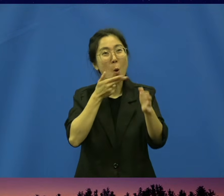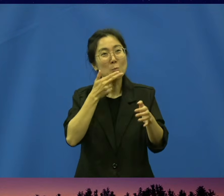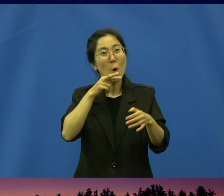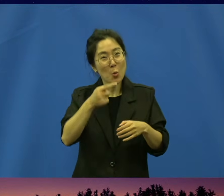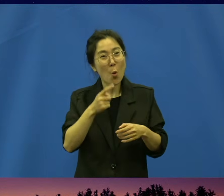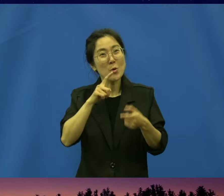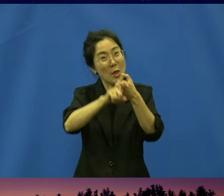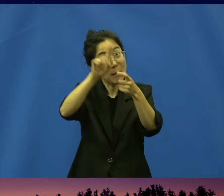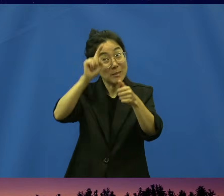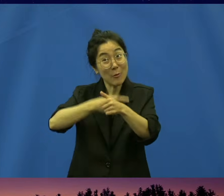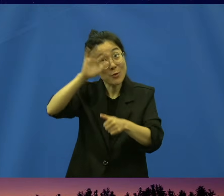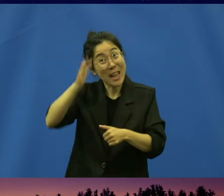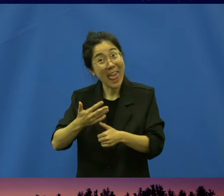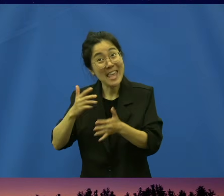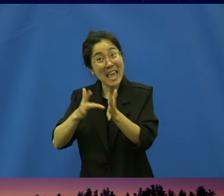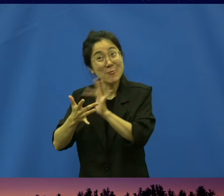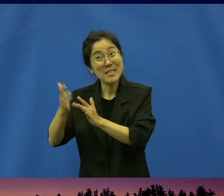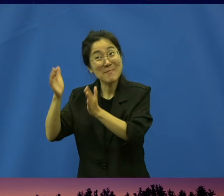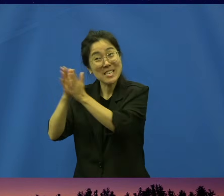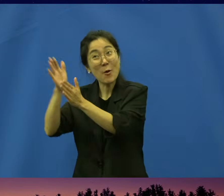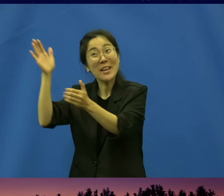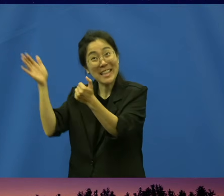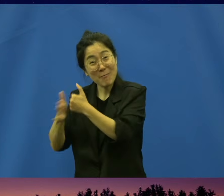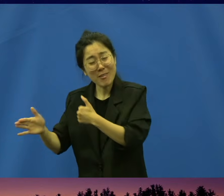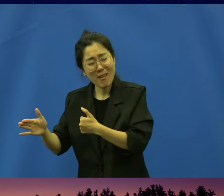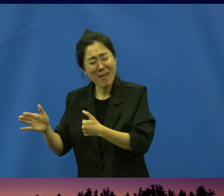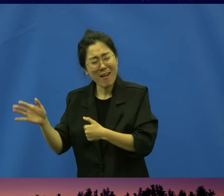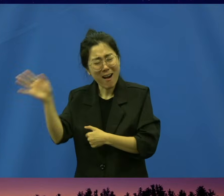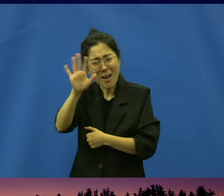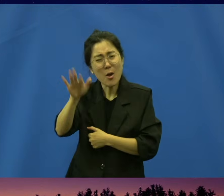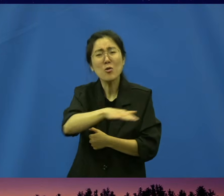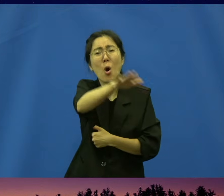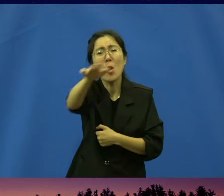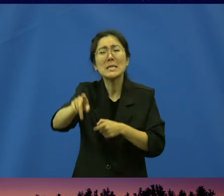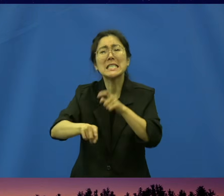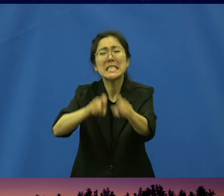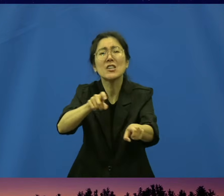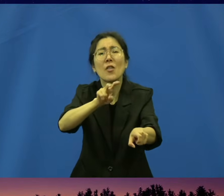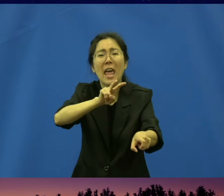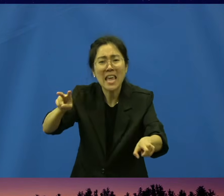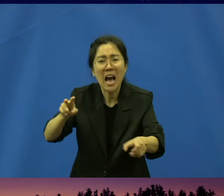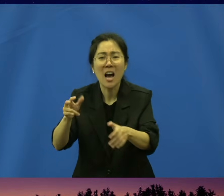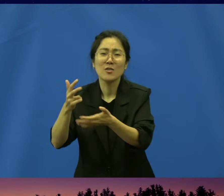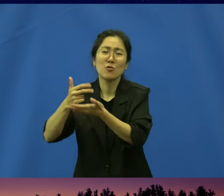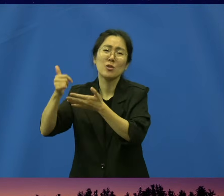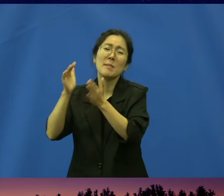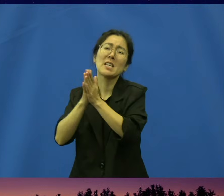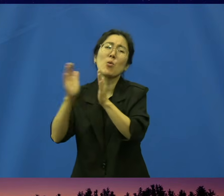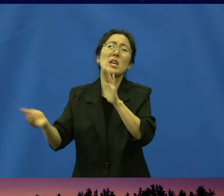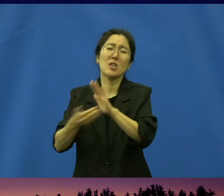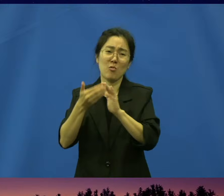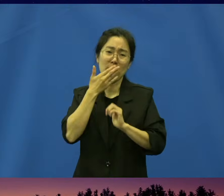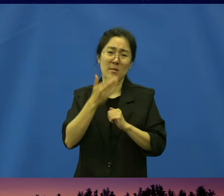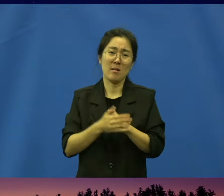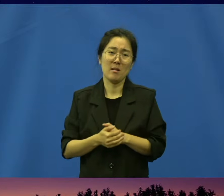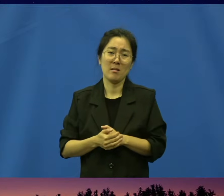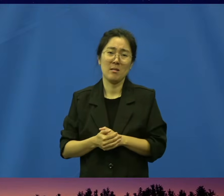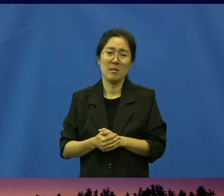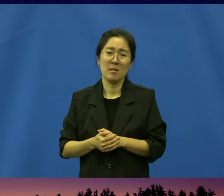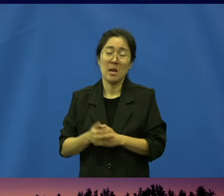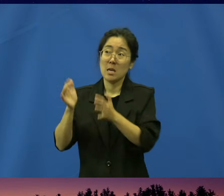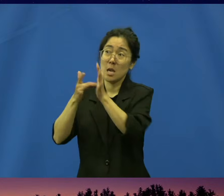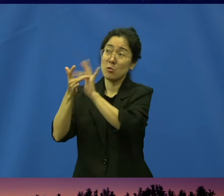사도 바울은 감옥에서 에베소 교회에 편지를 하면서 간곡하고 중요한 권면을 했습니다. 여러분 다 아시는 것과 마찬가지로